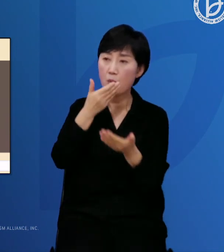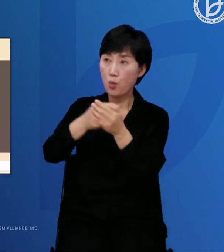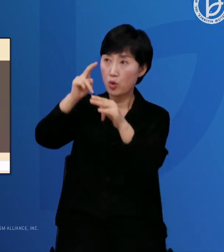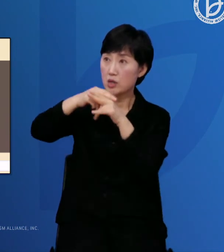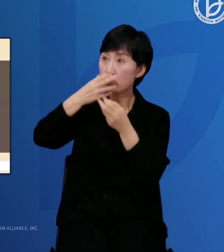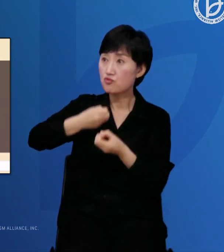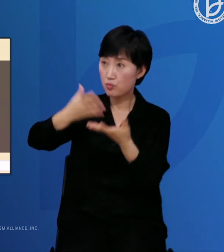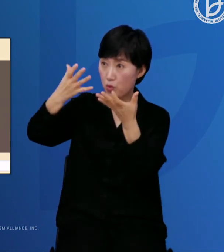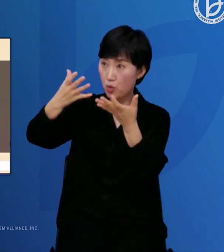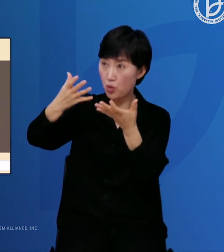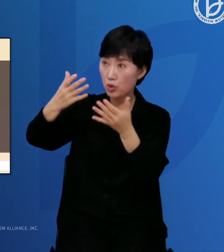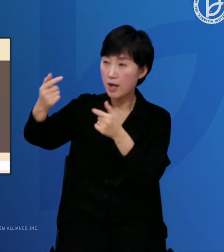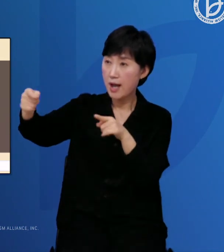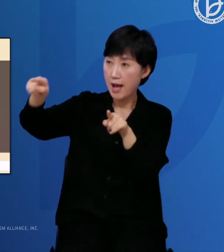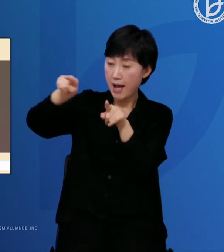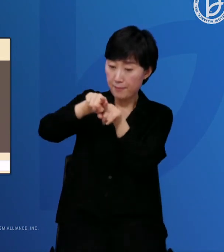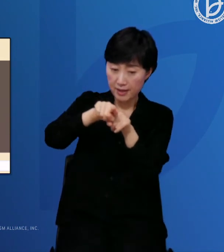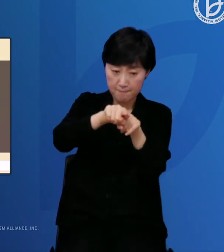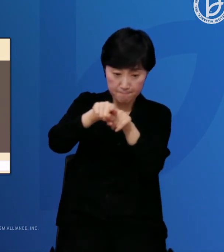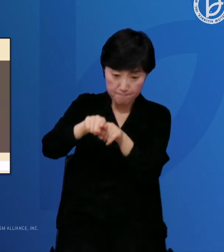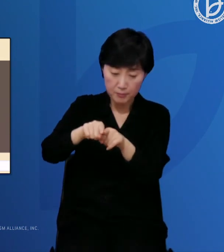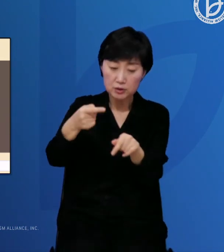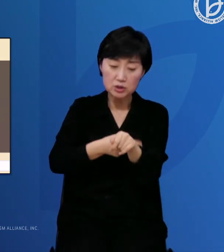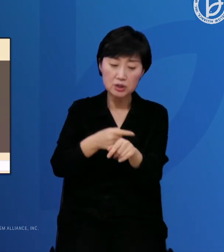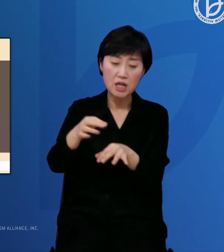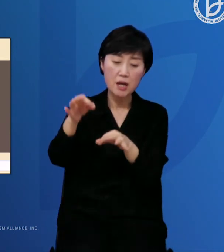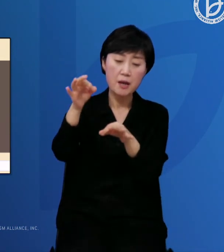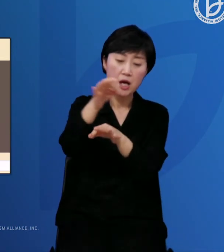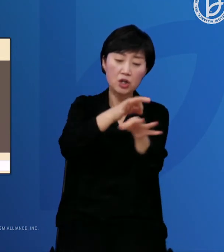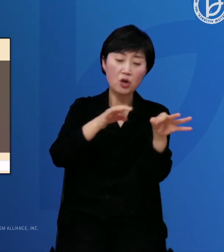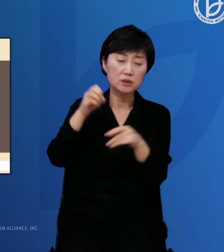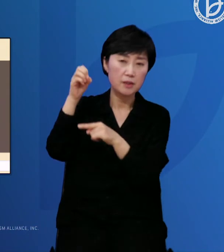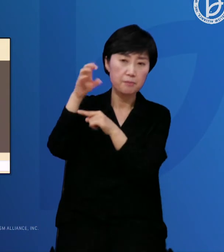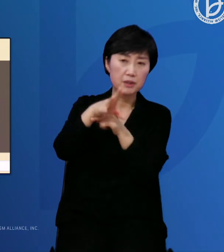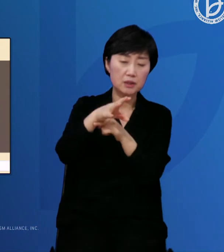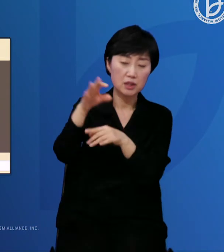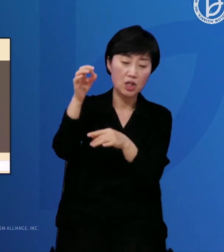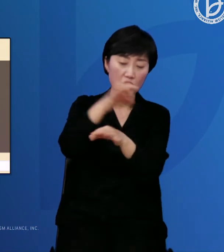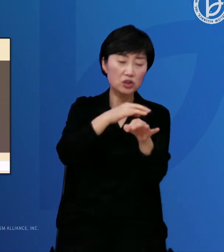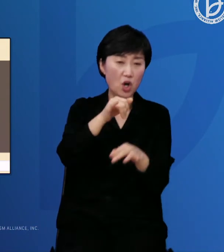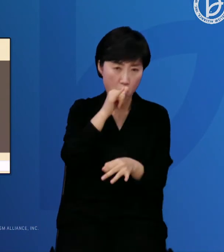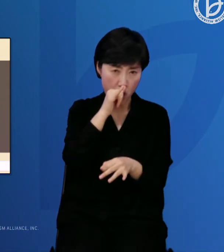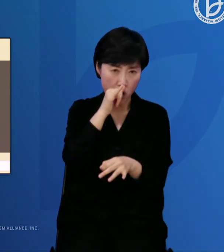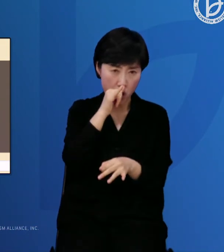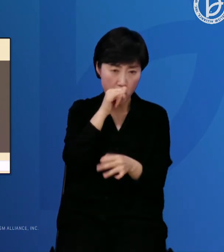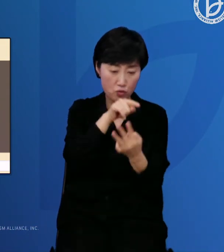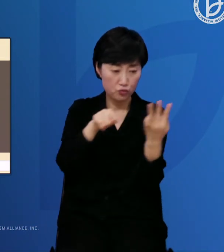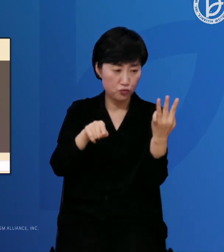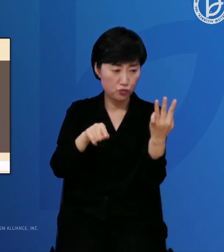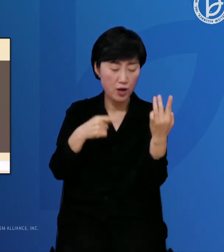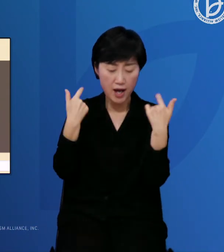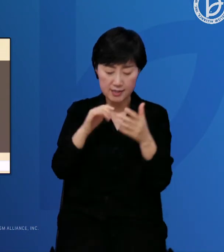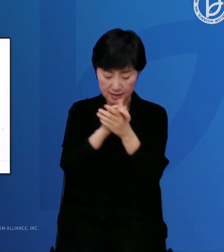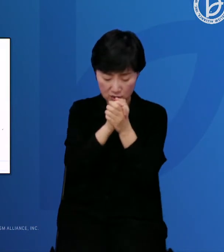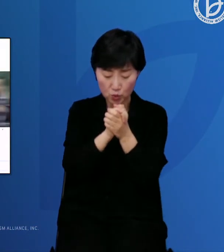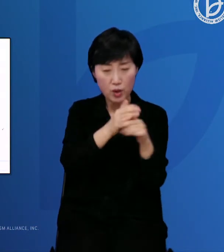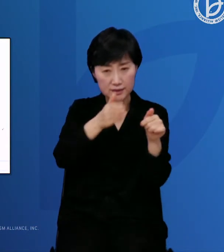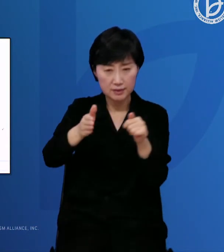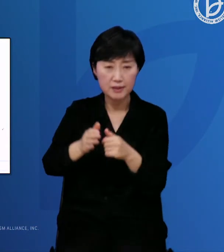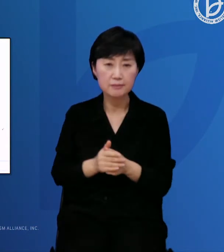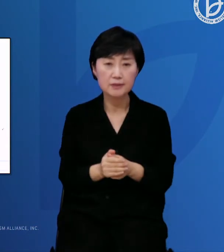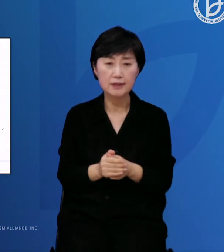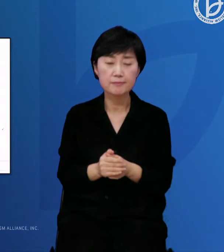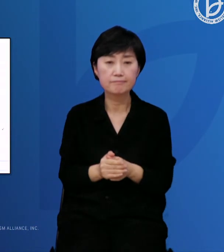하시는데 이것이 현장 24라고 말하며 이 세 가지를 항상 기도로 누리라고 전했습니다. 이번